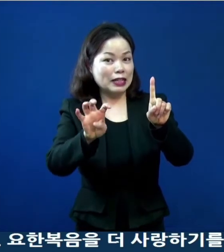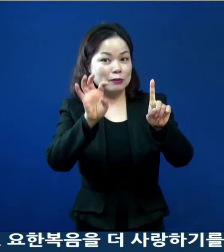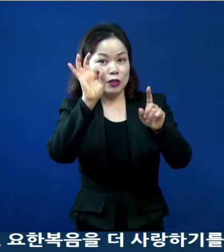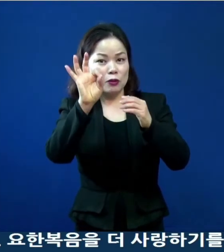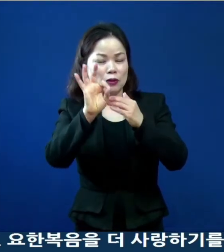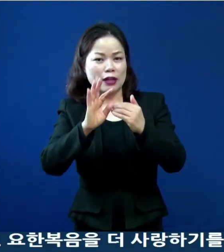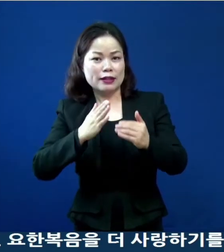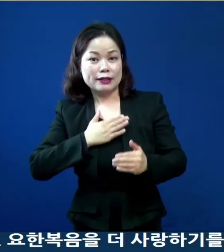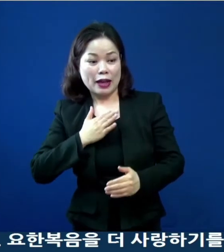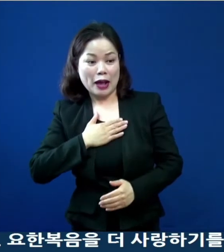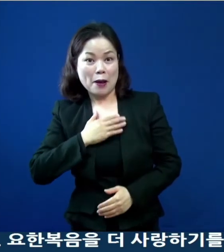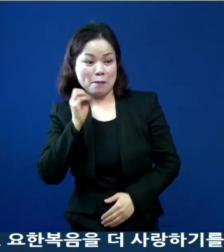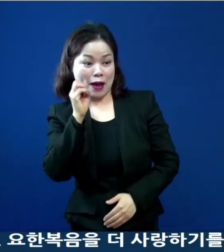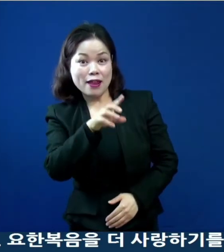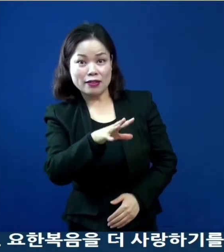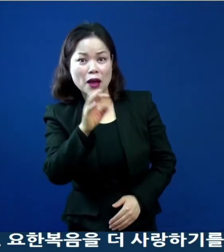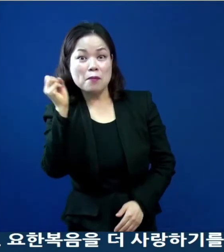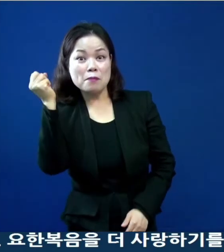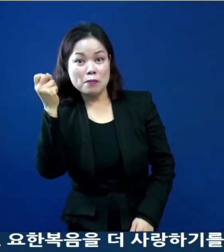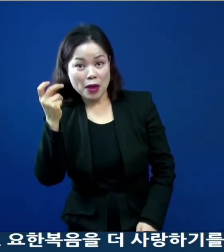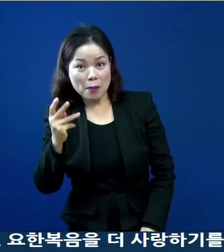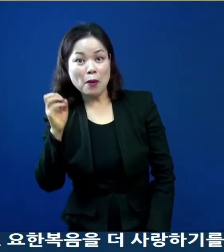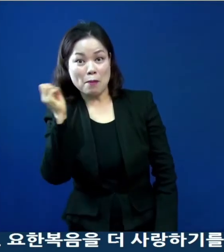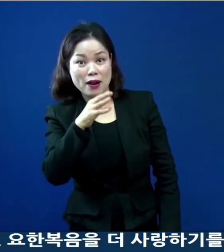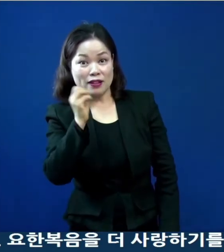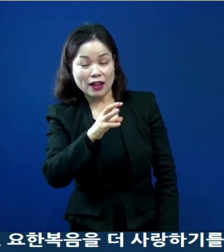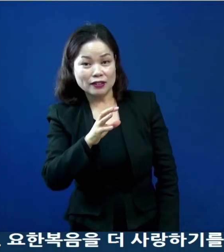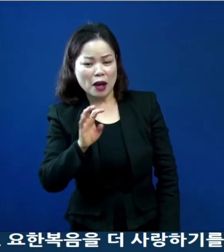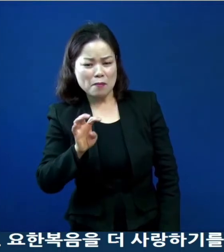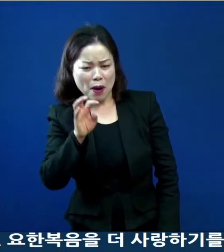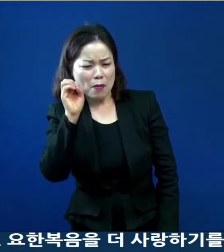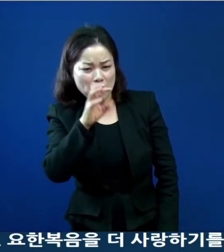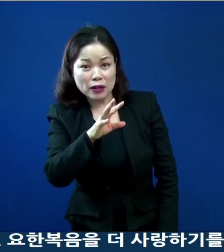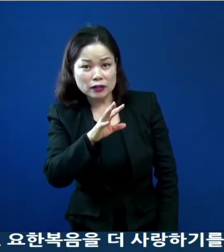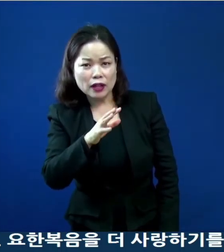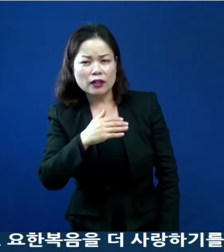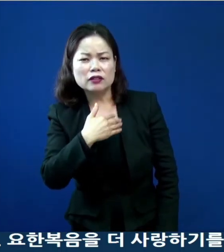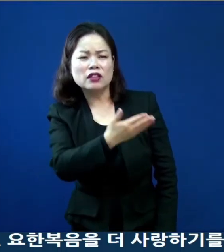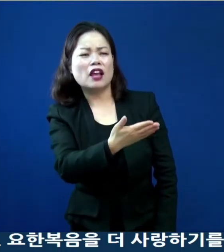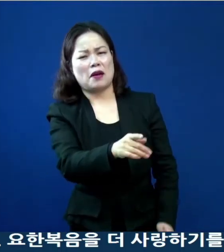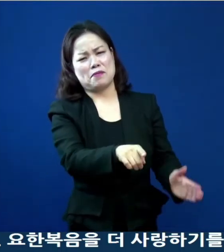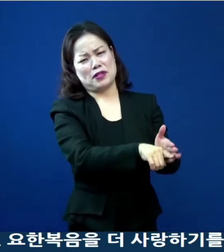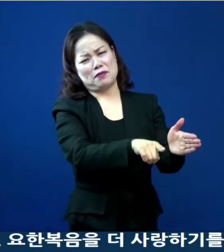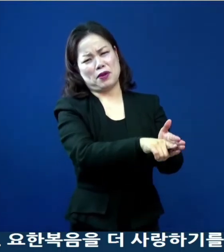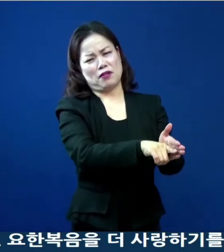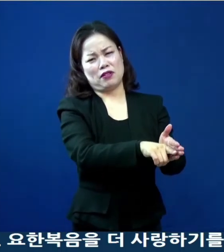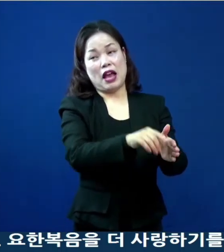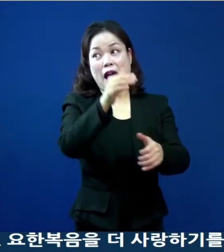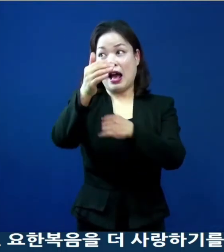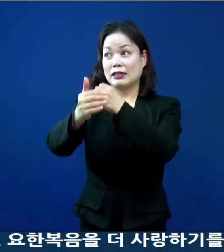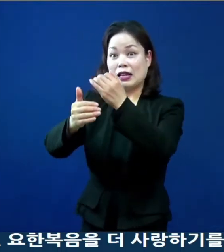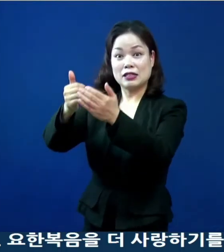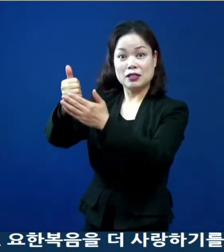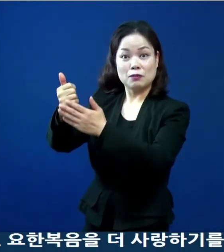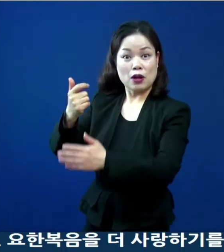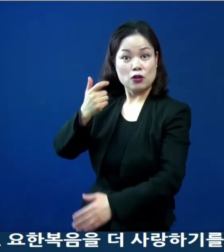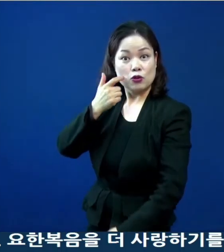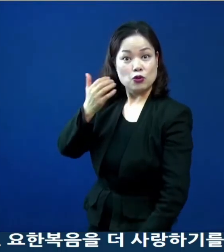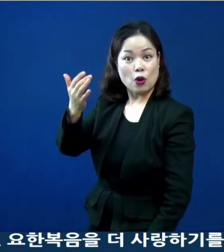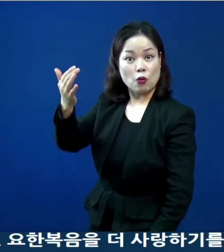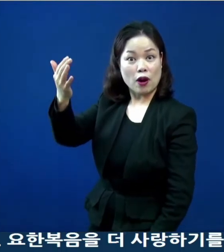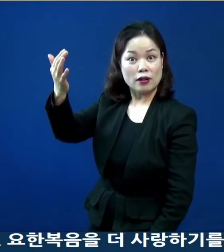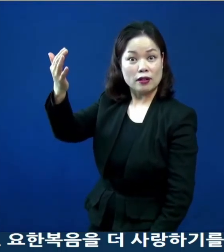내가 말하였다. 몇 번 말했지 않느냐? 네가 뭐하면 믿으면 하나님의